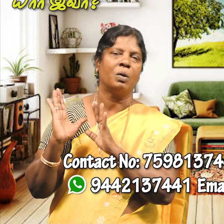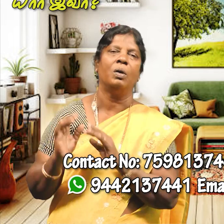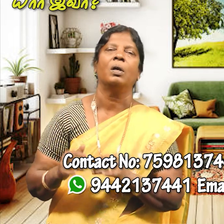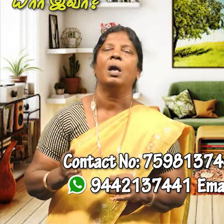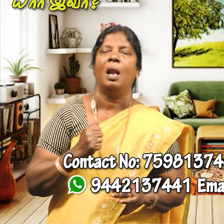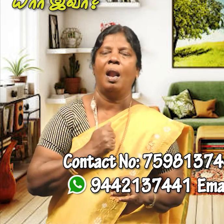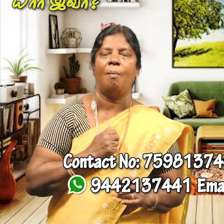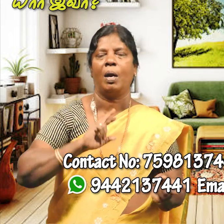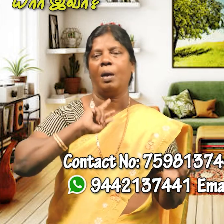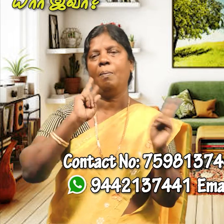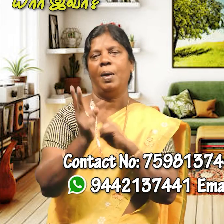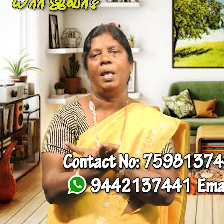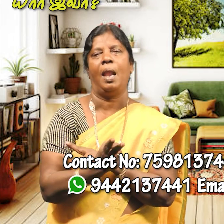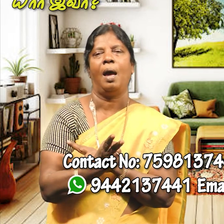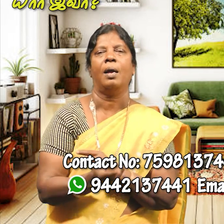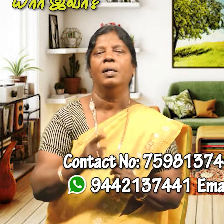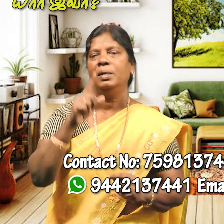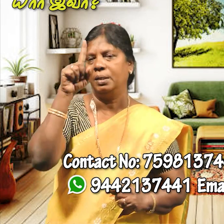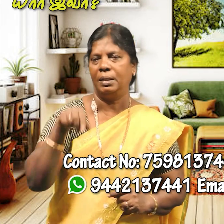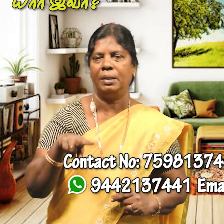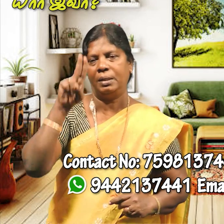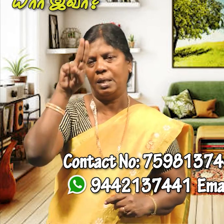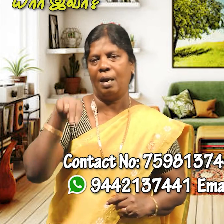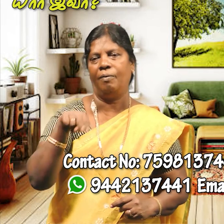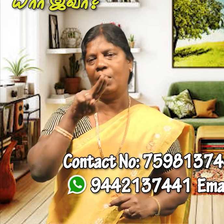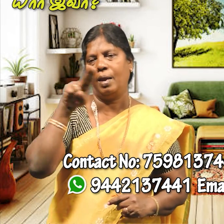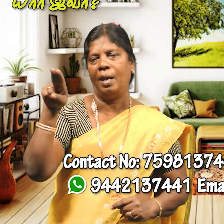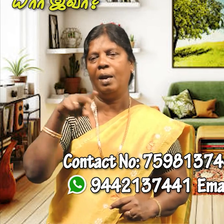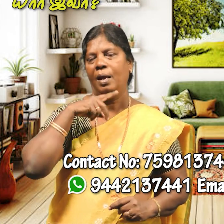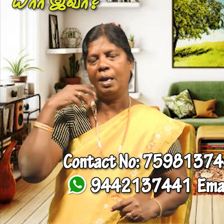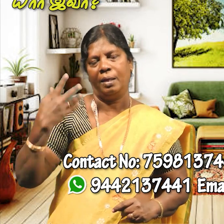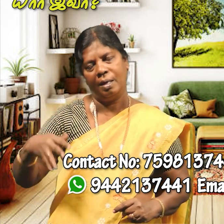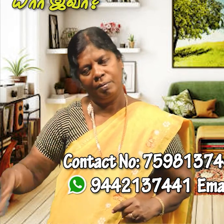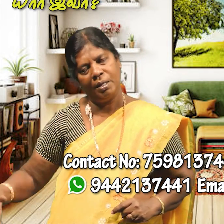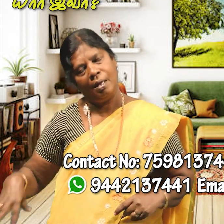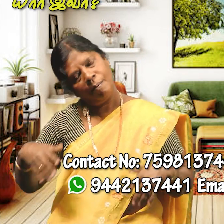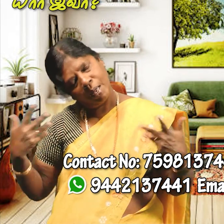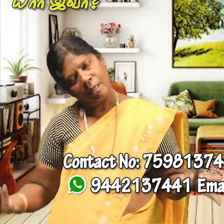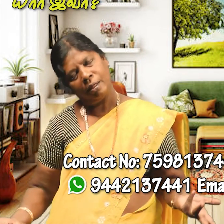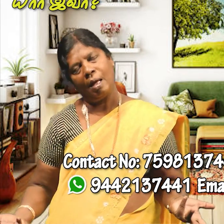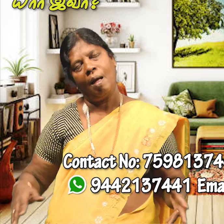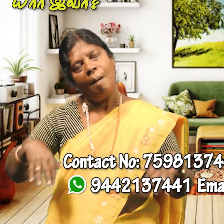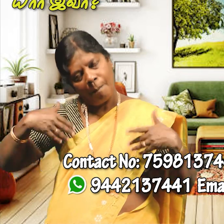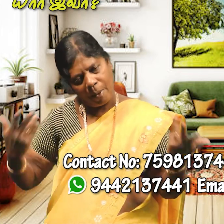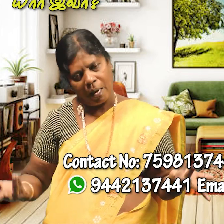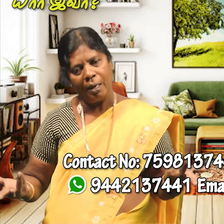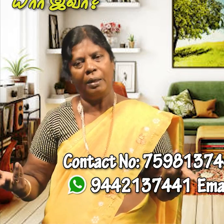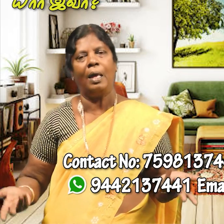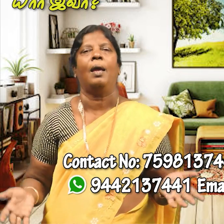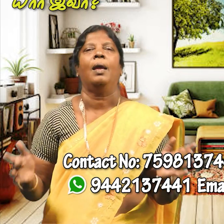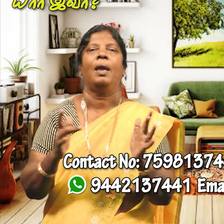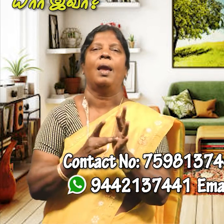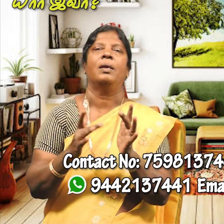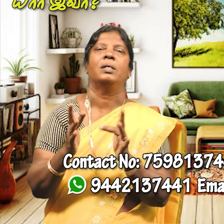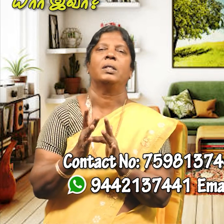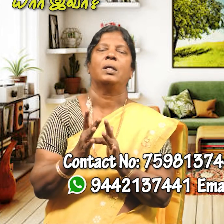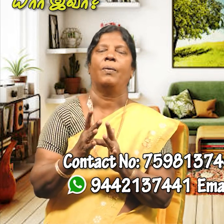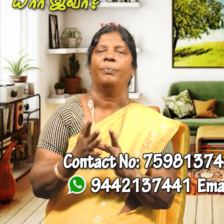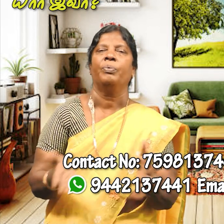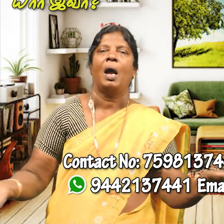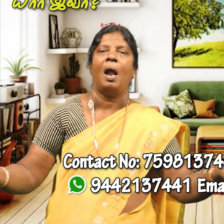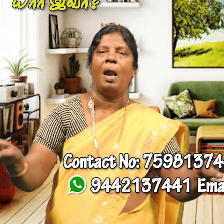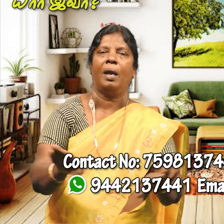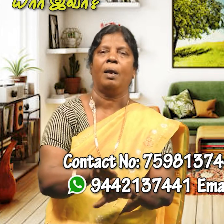ஏற்றுக்கொண்டு நமக்கு பதிலாக சிலுவையில் இரத்தம் சிந்தி மரித்தார். மரித்த இயேசு